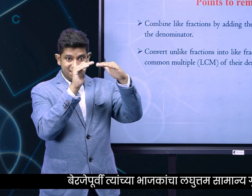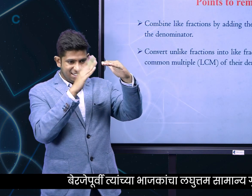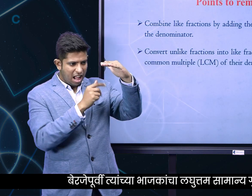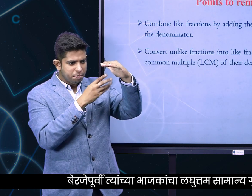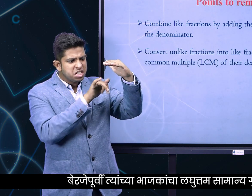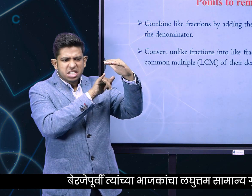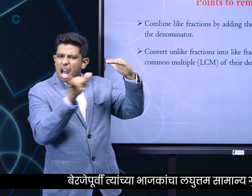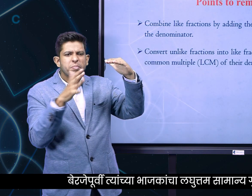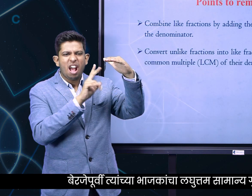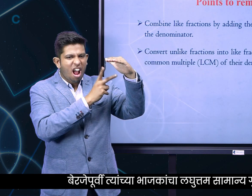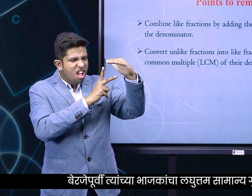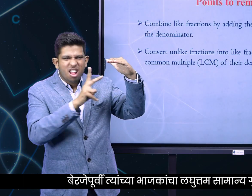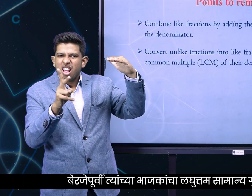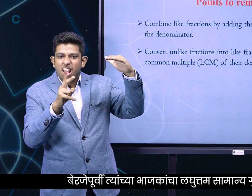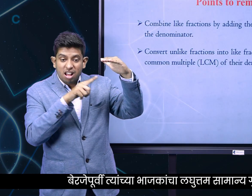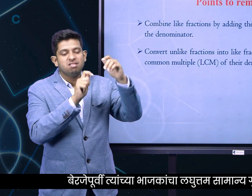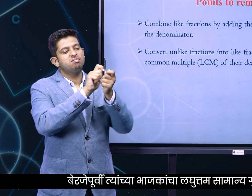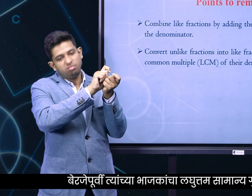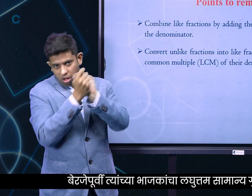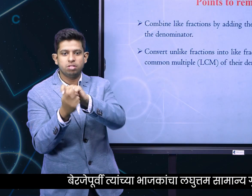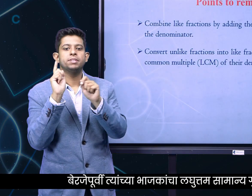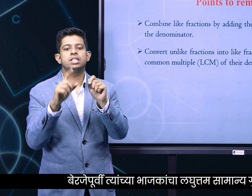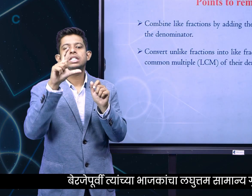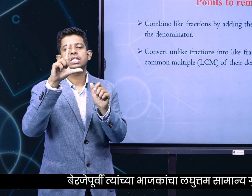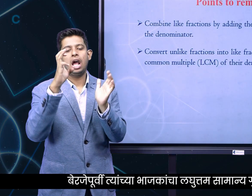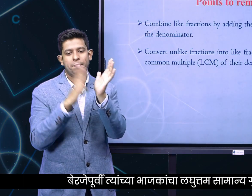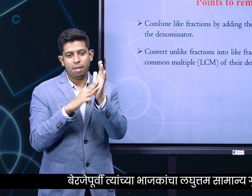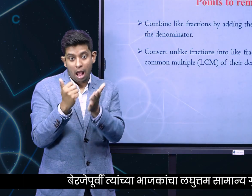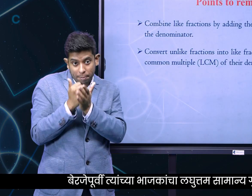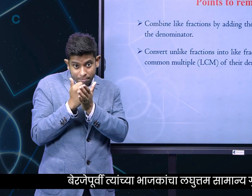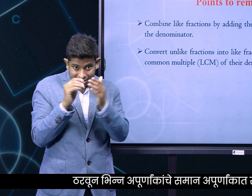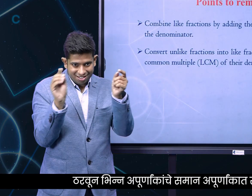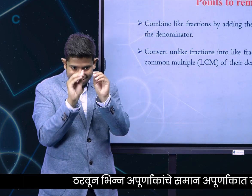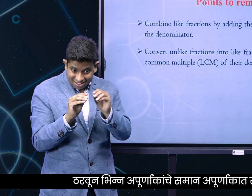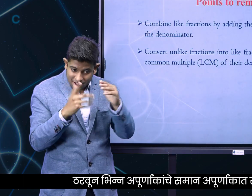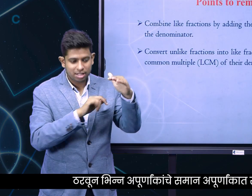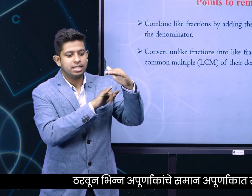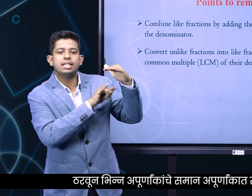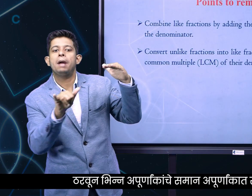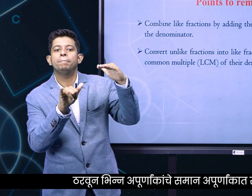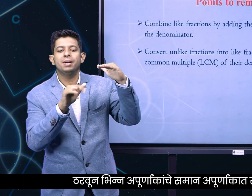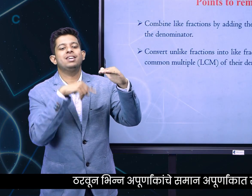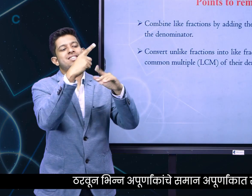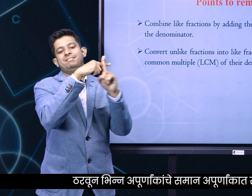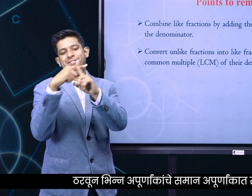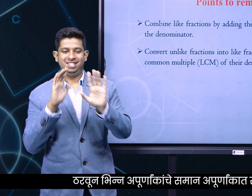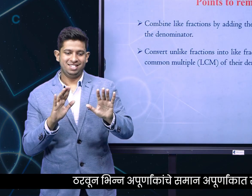बेरजेपूर्वी त्यांच्या भाजकांचा लघुत्तम सामान्य गुणक LCM ठरवून भिन्न अपूर्णांकांचे समान